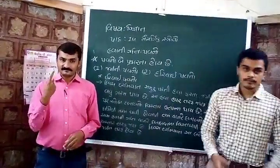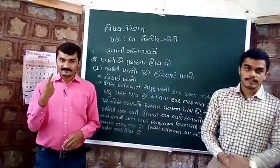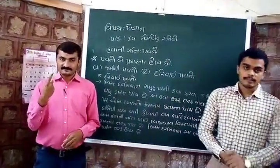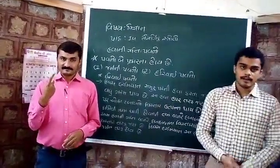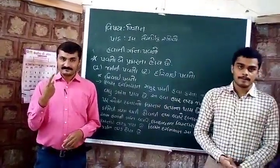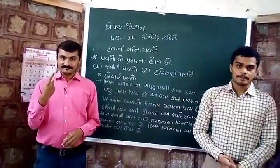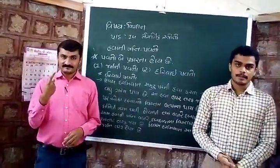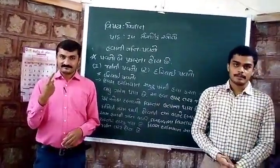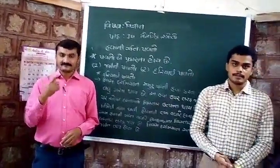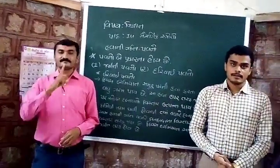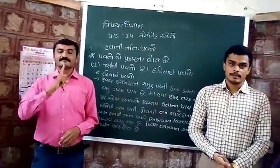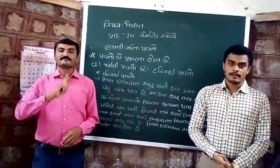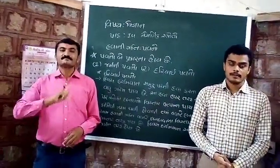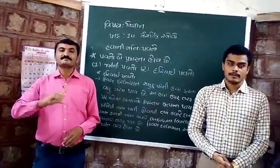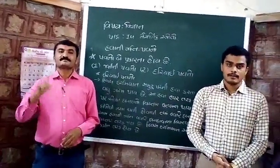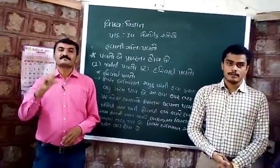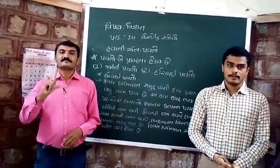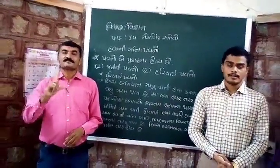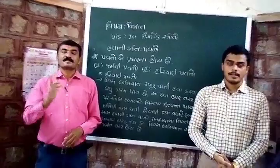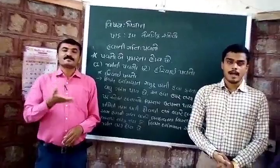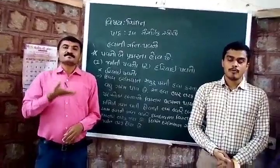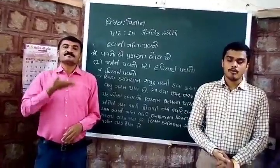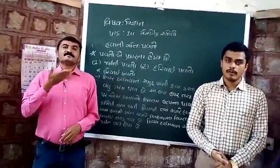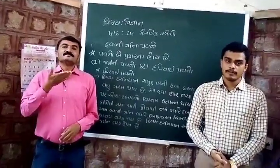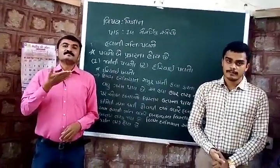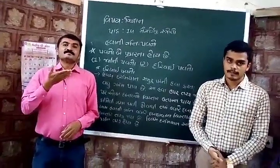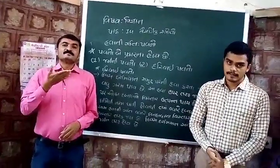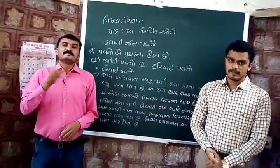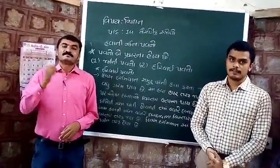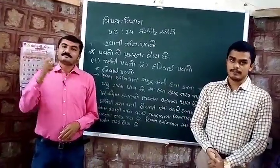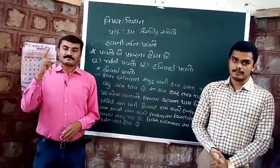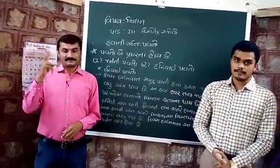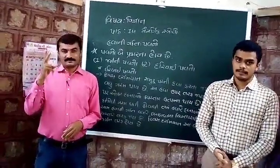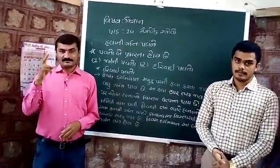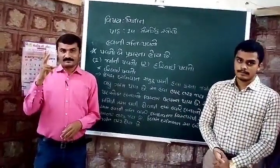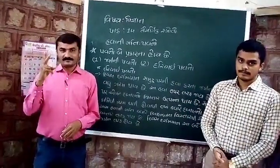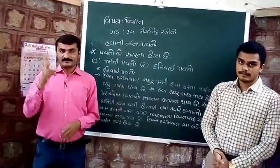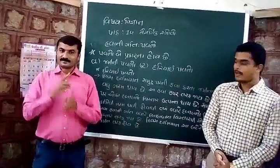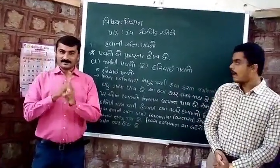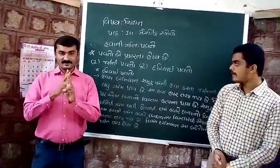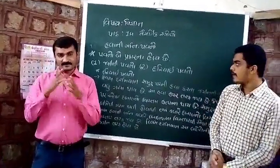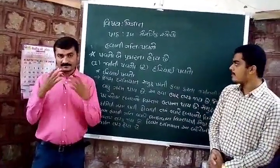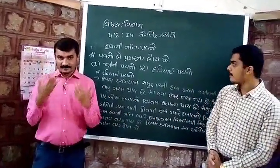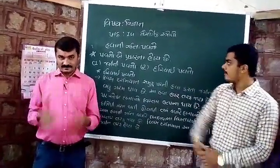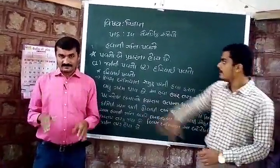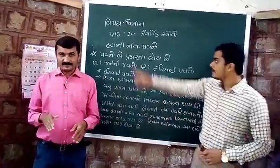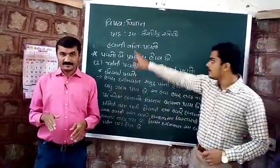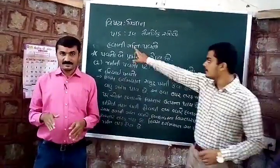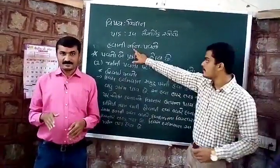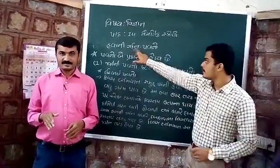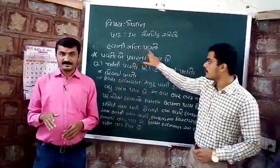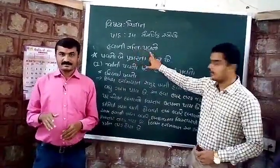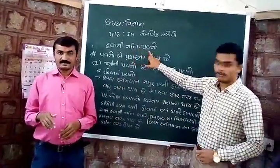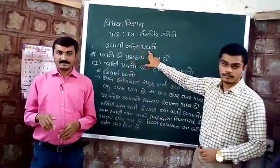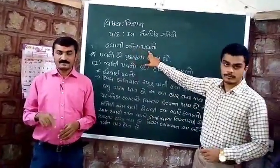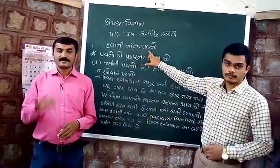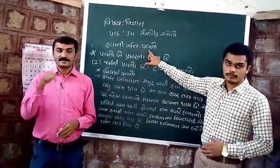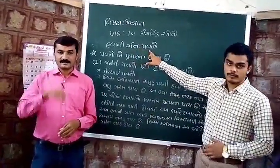જીવનમાં થતા હવા અને આબોહવા વિશે વાત કરીશું. આજે આપણે હવાની ગતિ